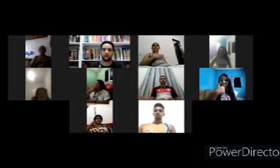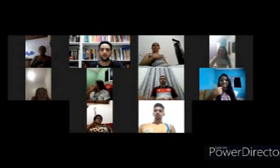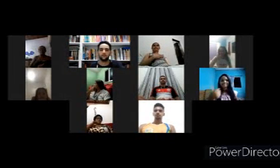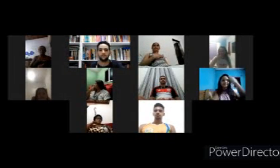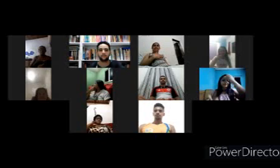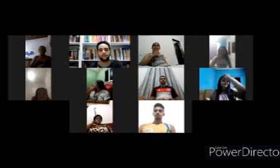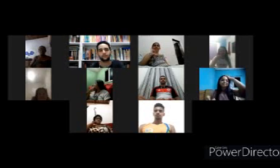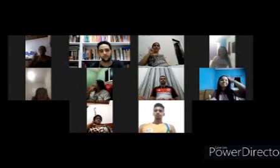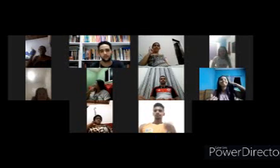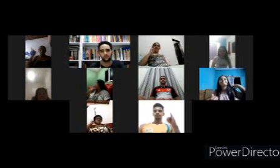Importante.